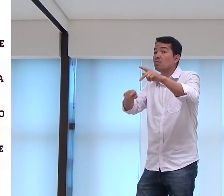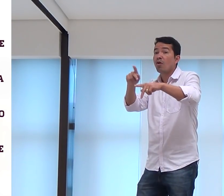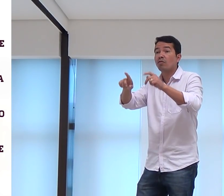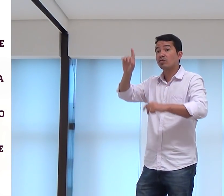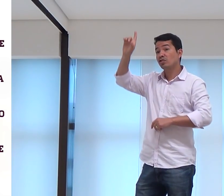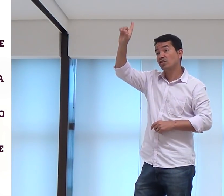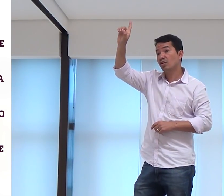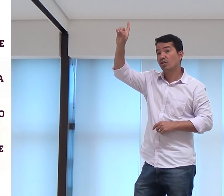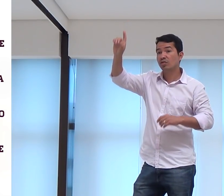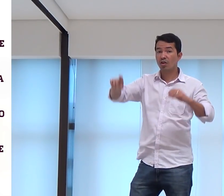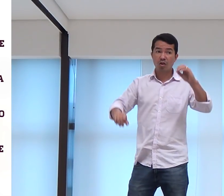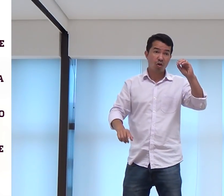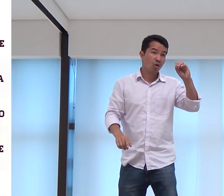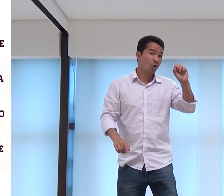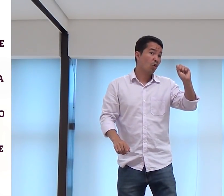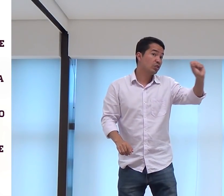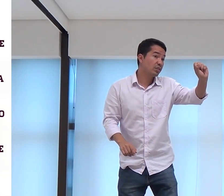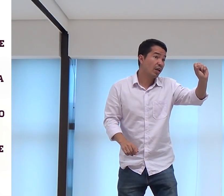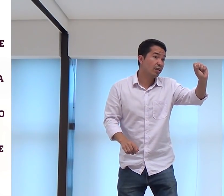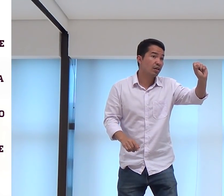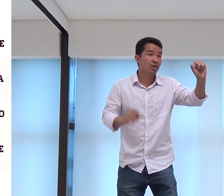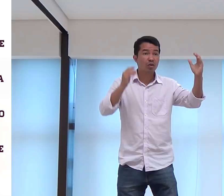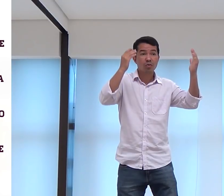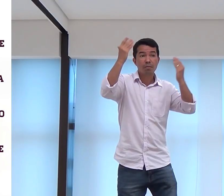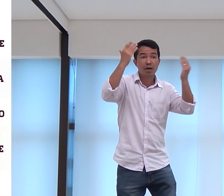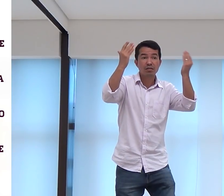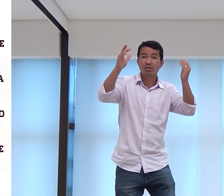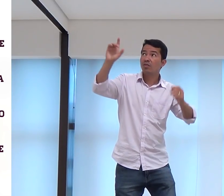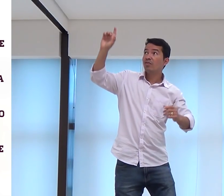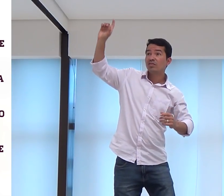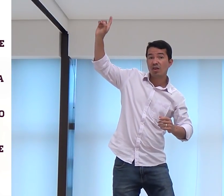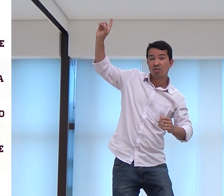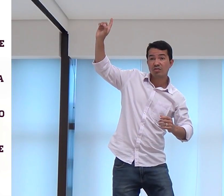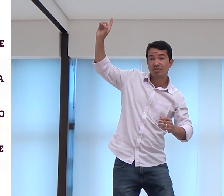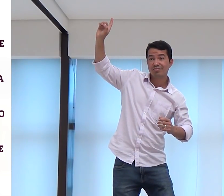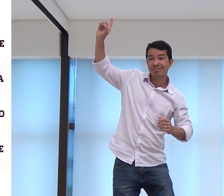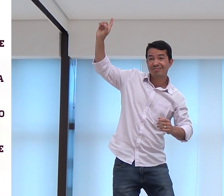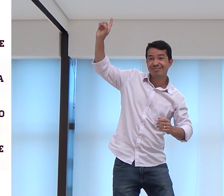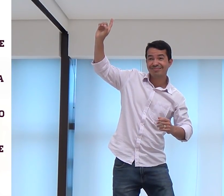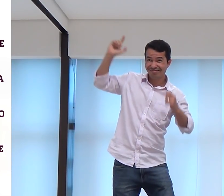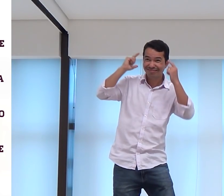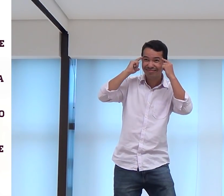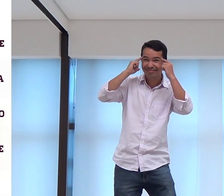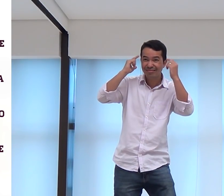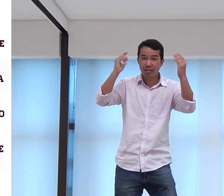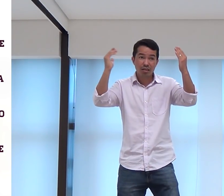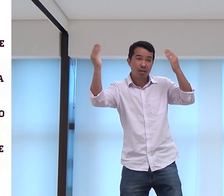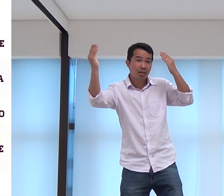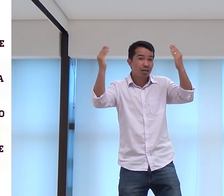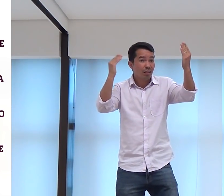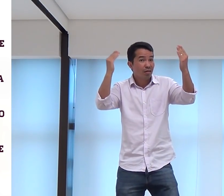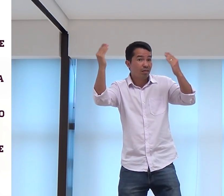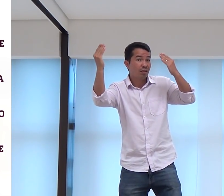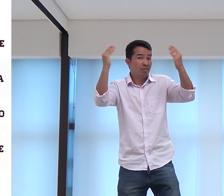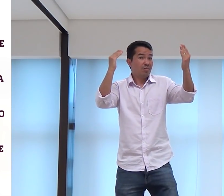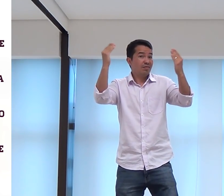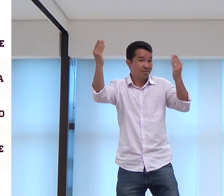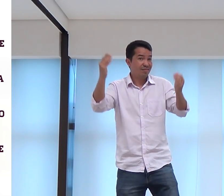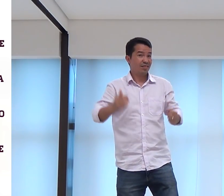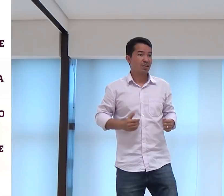Então, aquela mulher representava o povo de Deus, assim como a mulher do Apocalipse, certo? Ela era uma